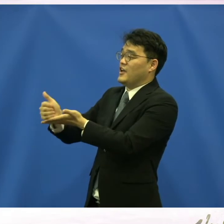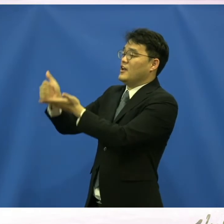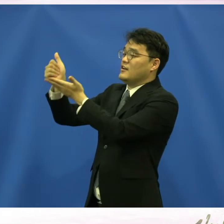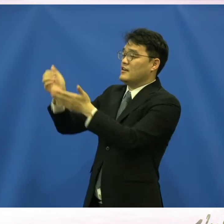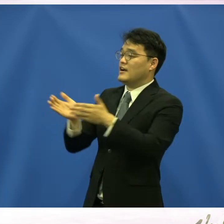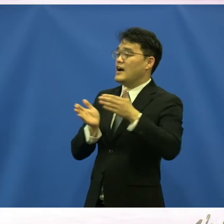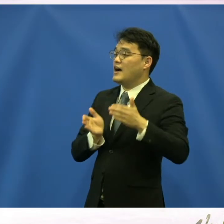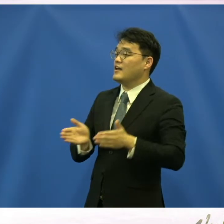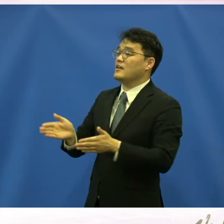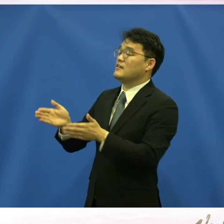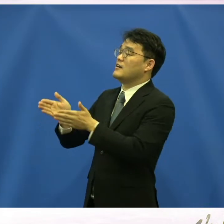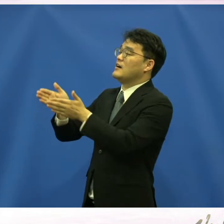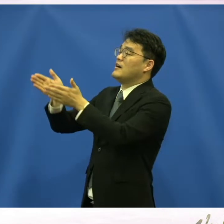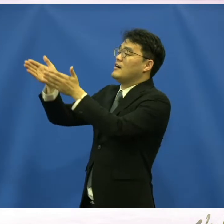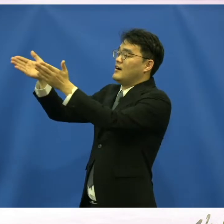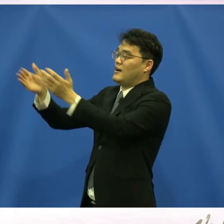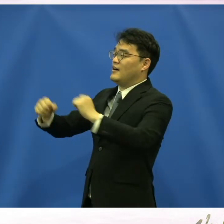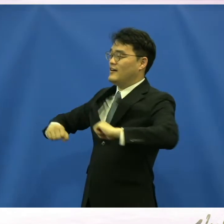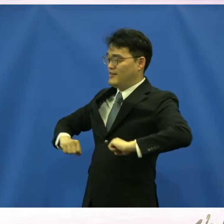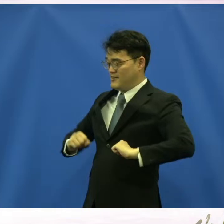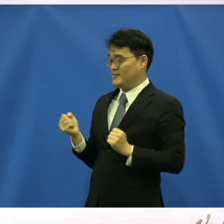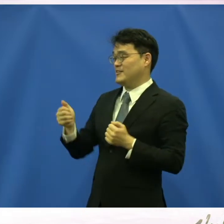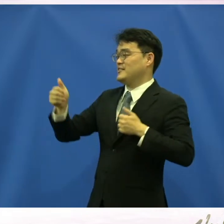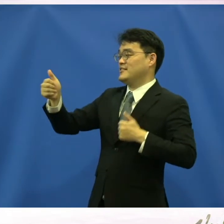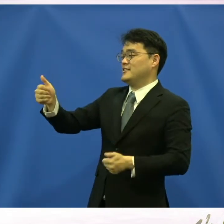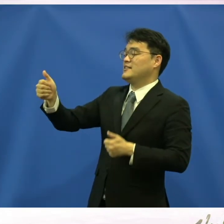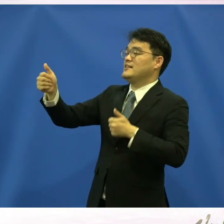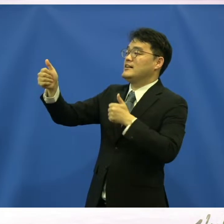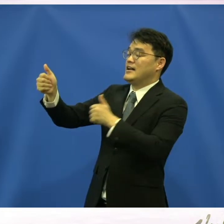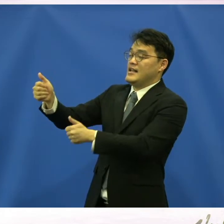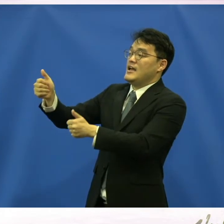주의 길을 가리라